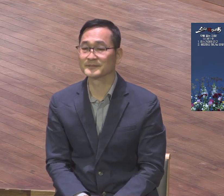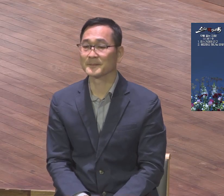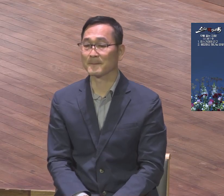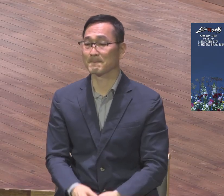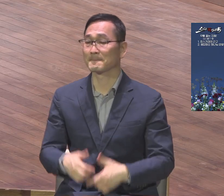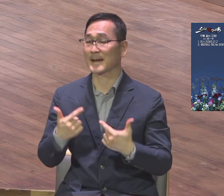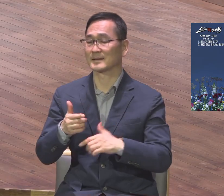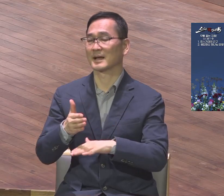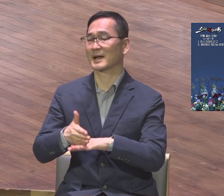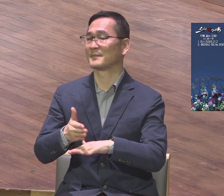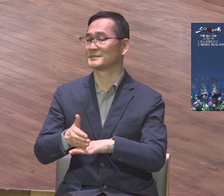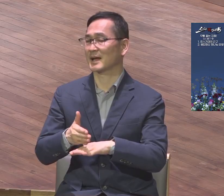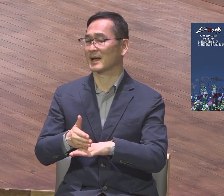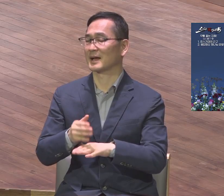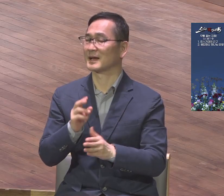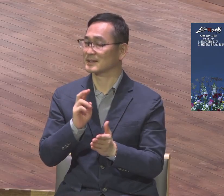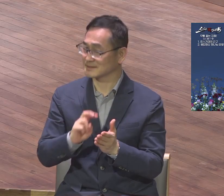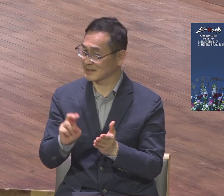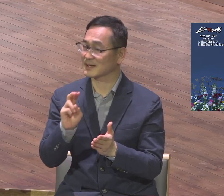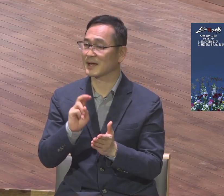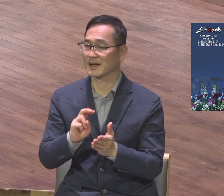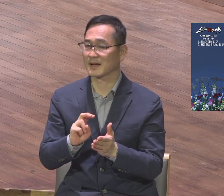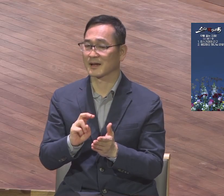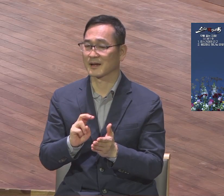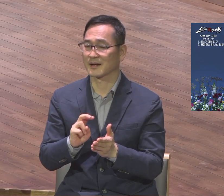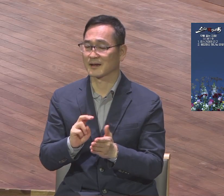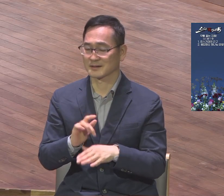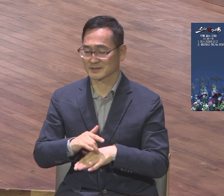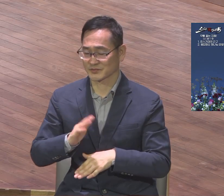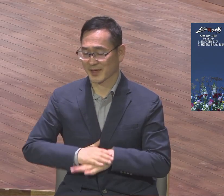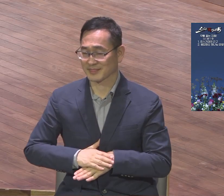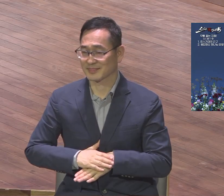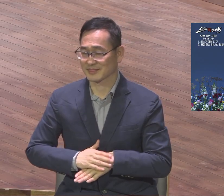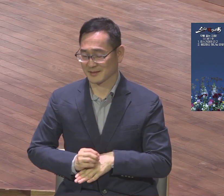감사, 찬양, 체질되는 것이